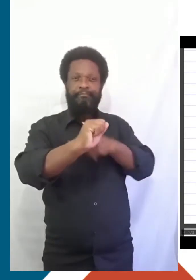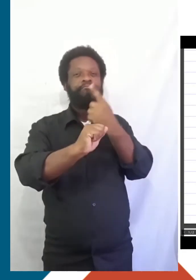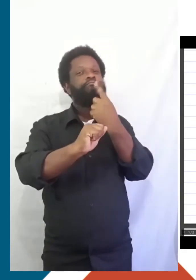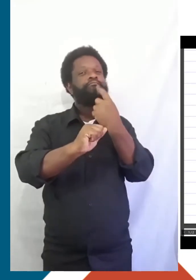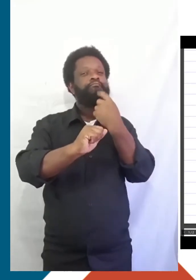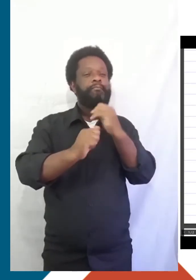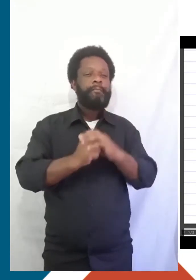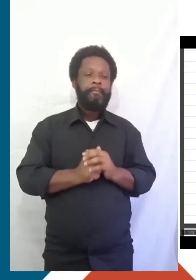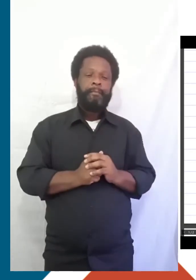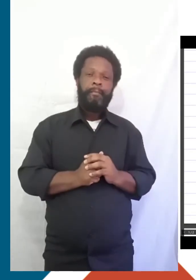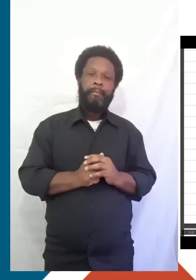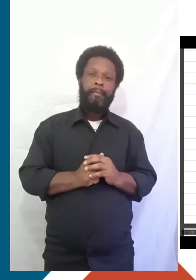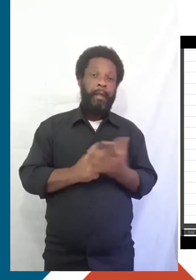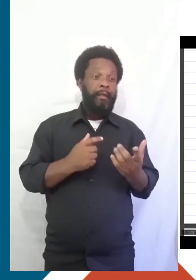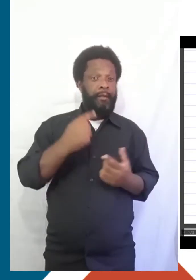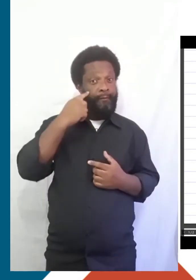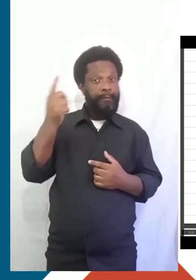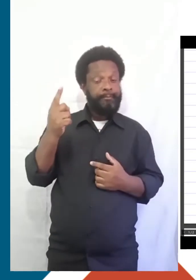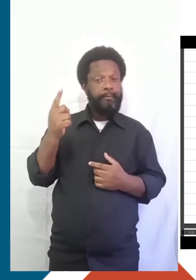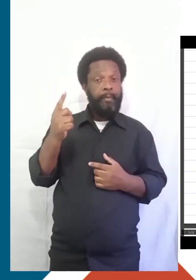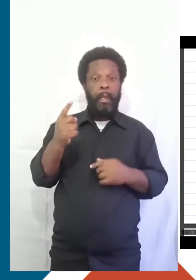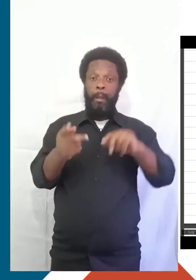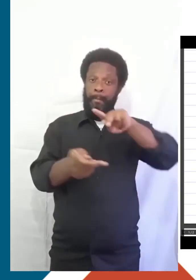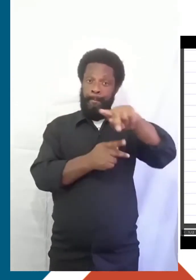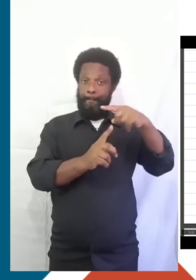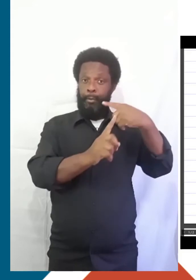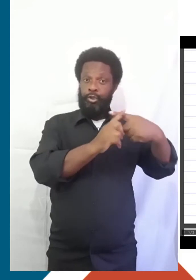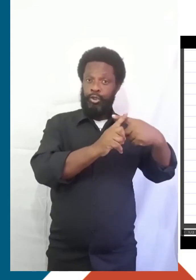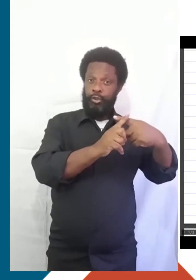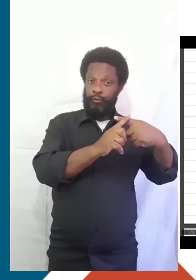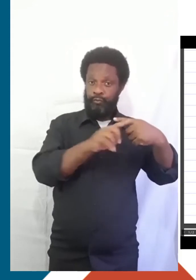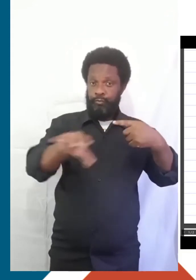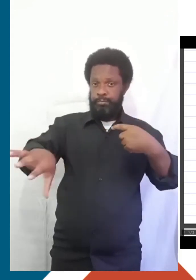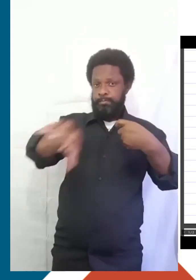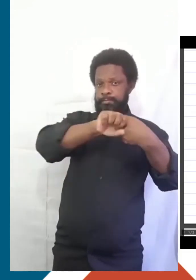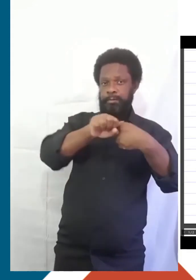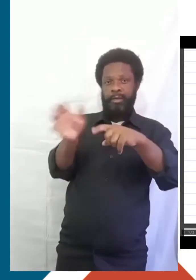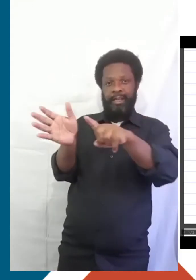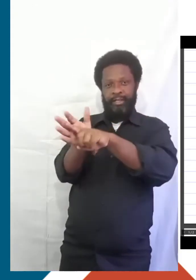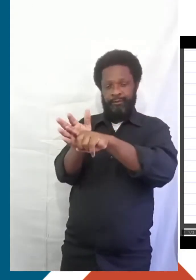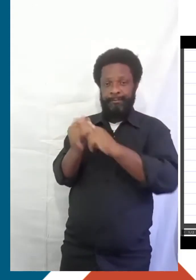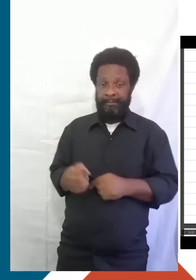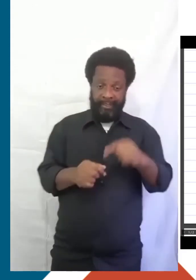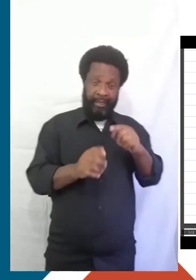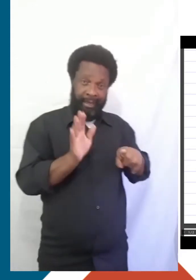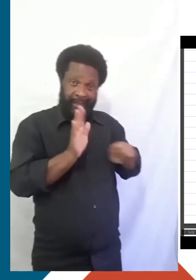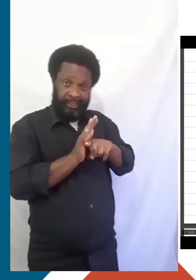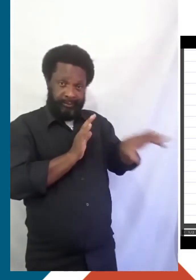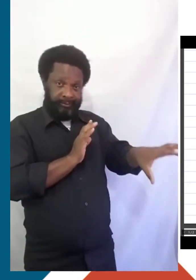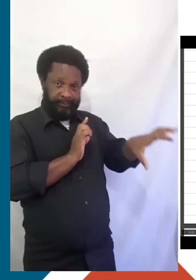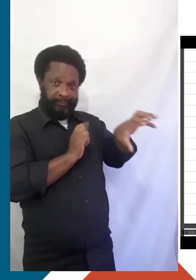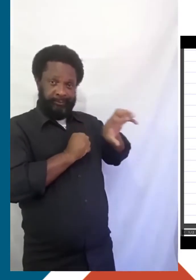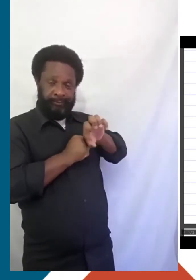E ali do outro lado a mesma coisa. Os polos positivos vão atrair um polo negativo e o